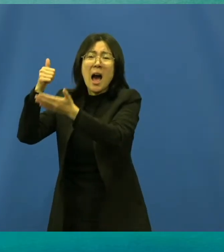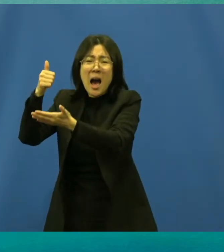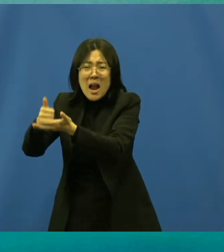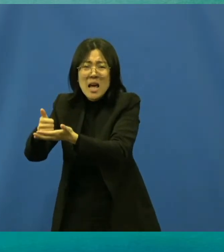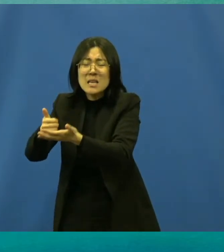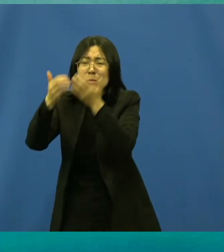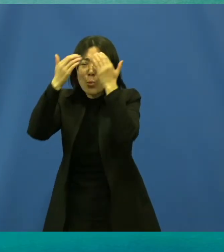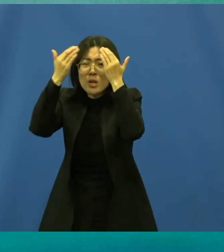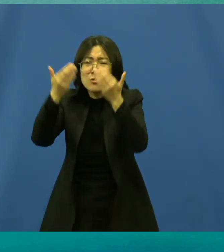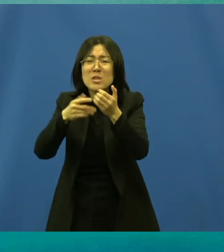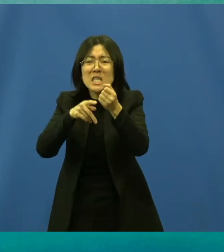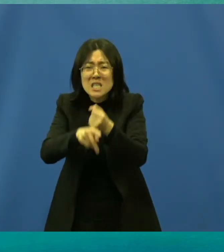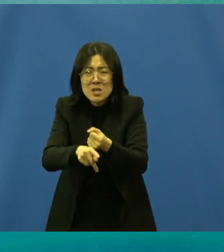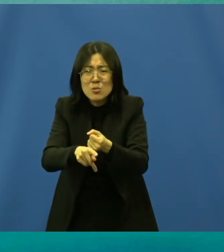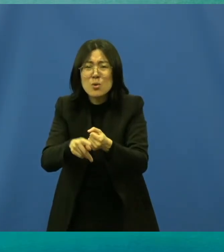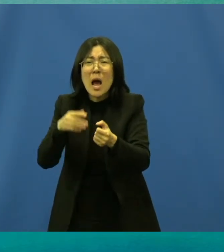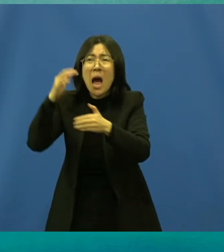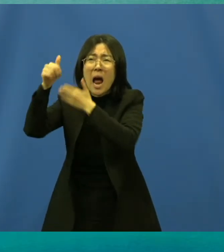됩니다.